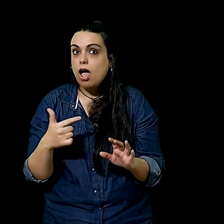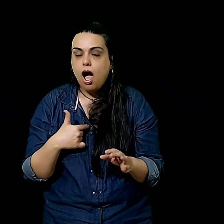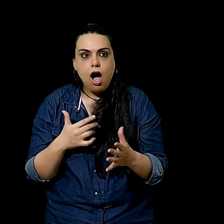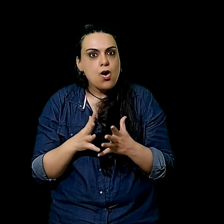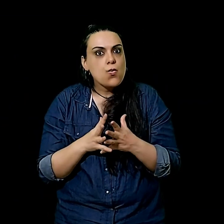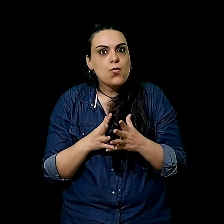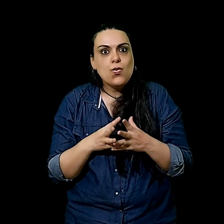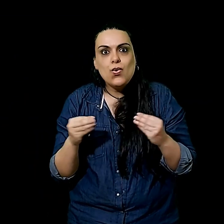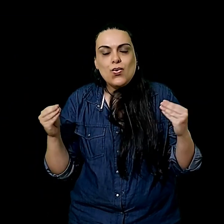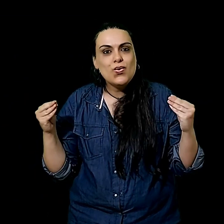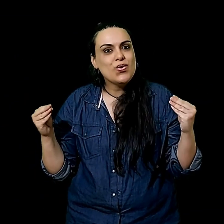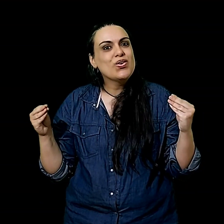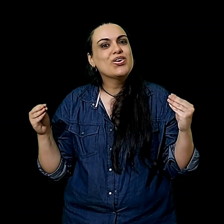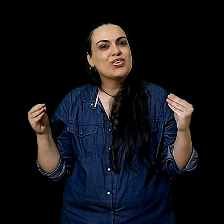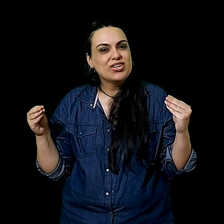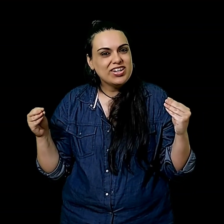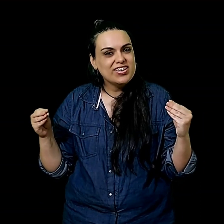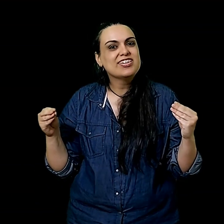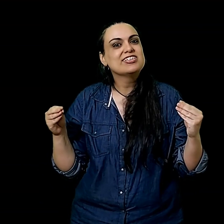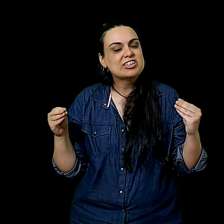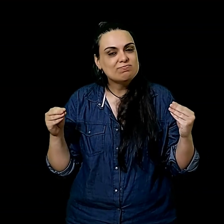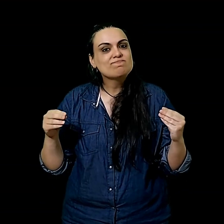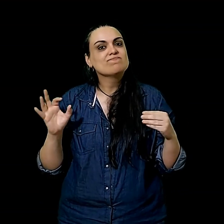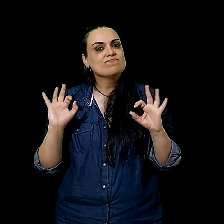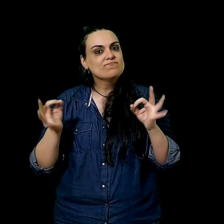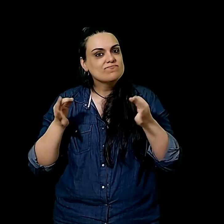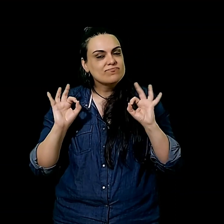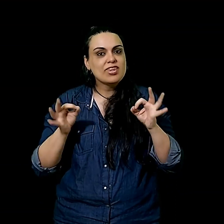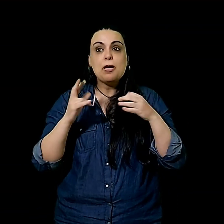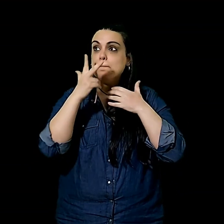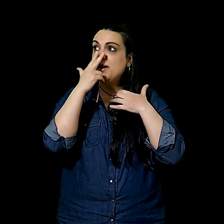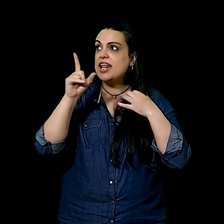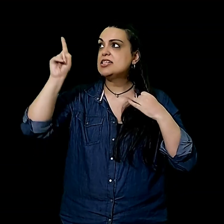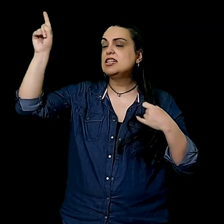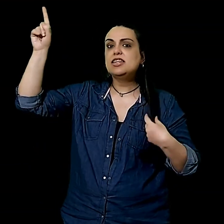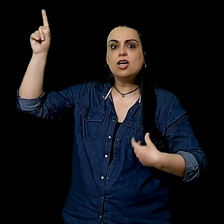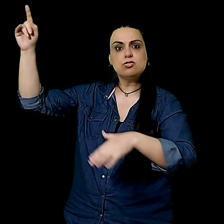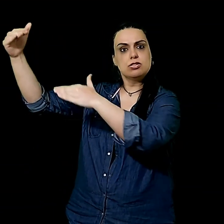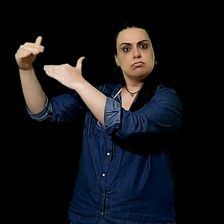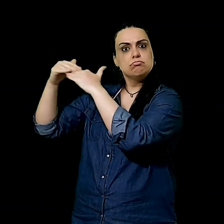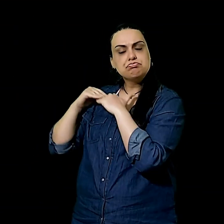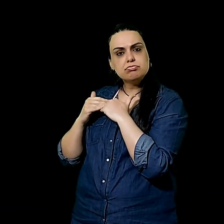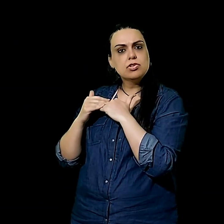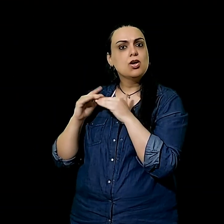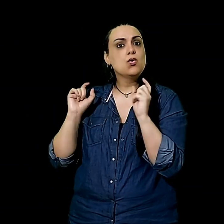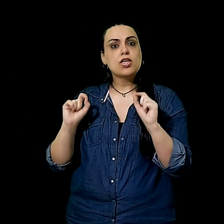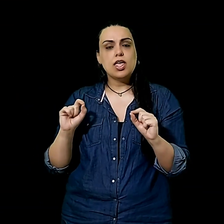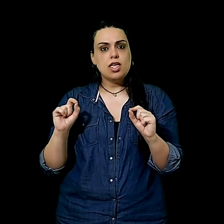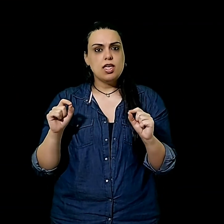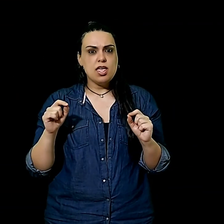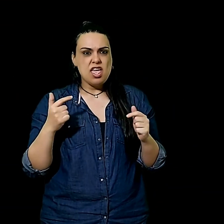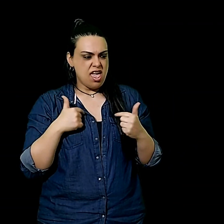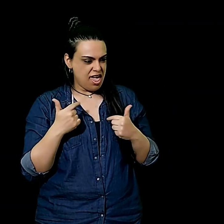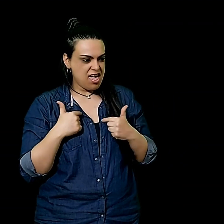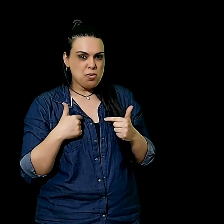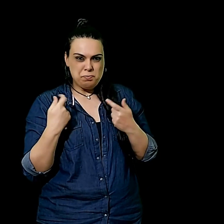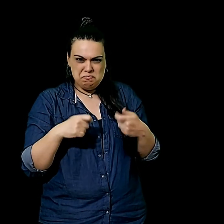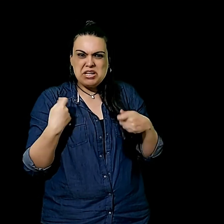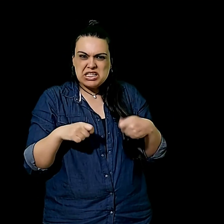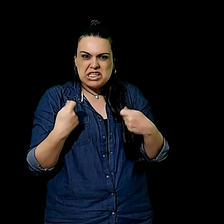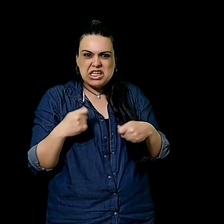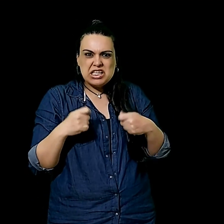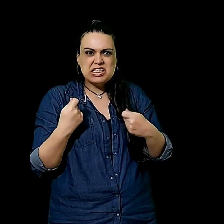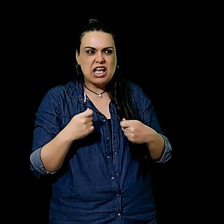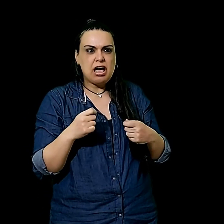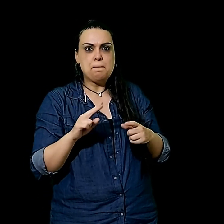foi a cura do Senhor na minha vida. Foi como quem Deus mesmo dissesse assim para mim: eu nem vou te restituir tuas filhas, porque